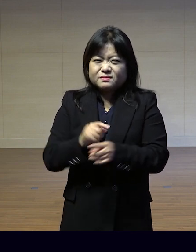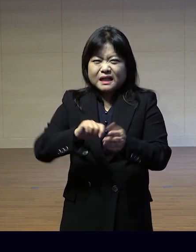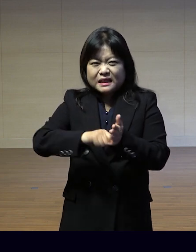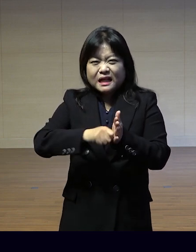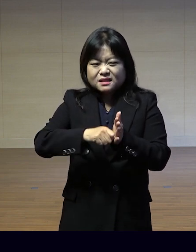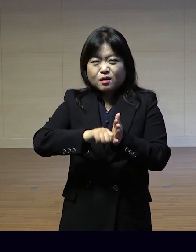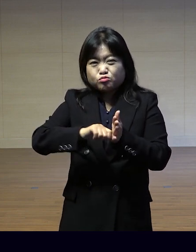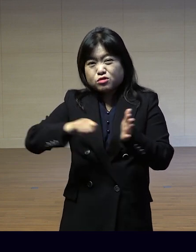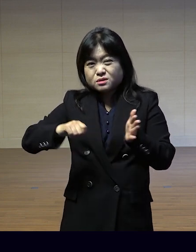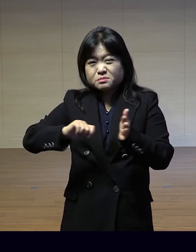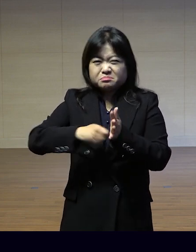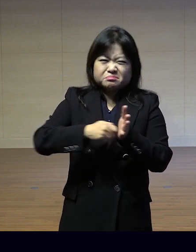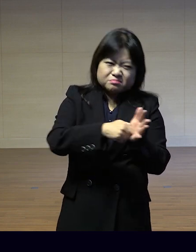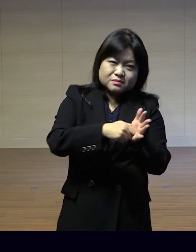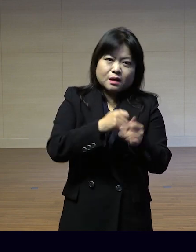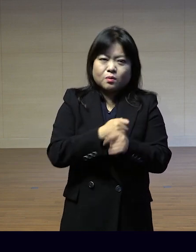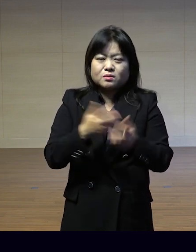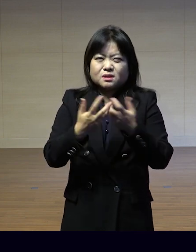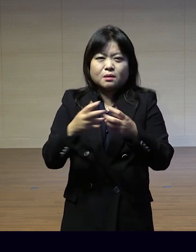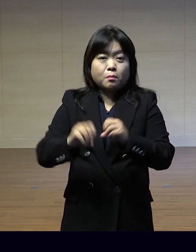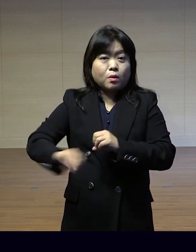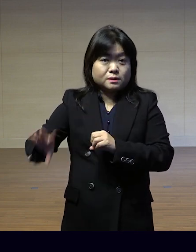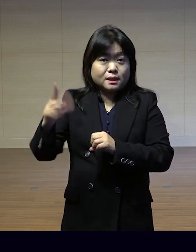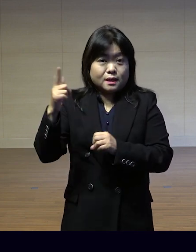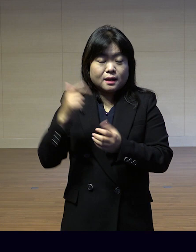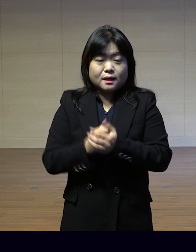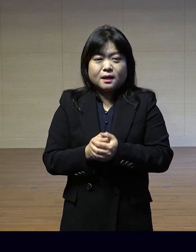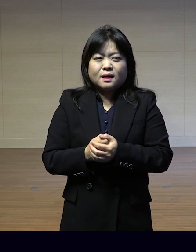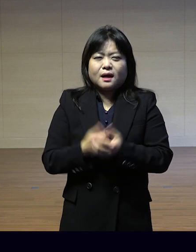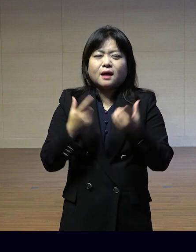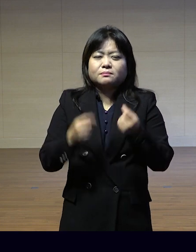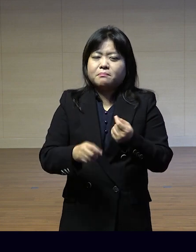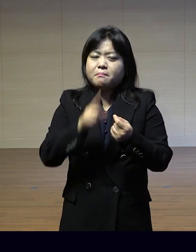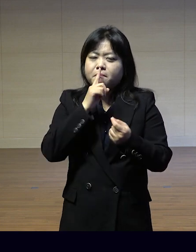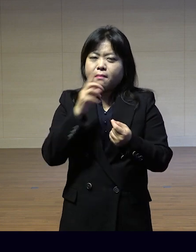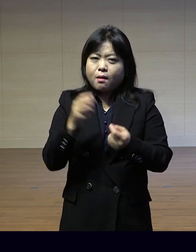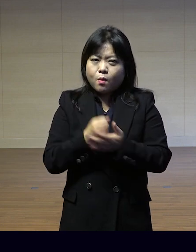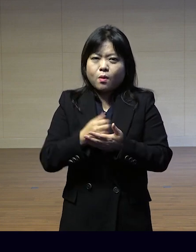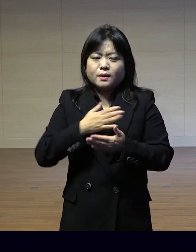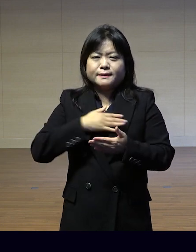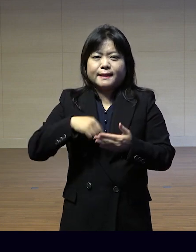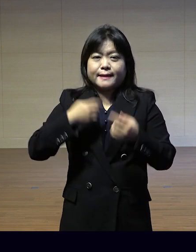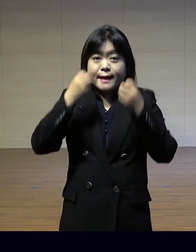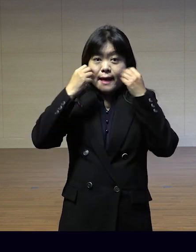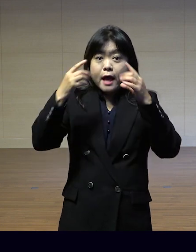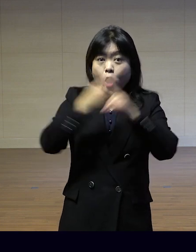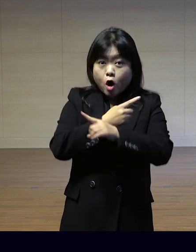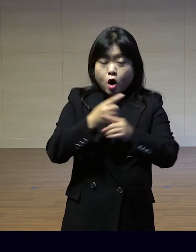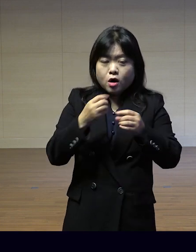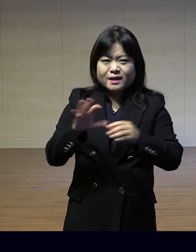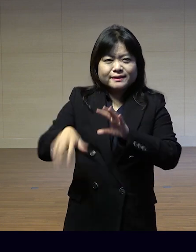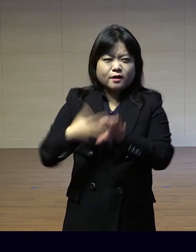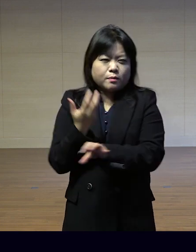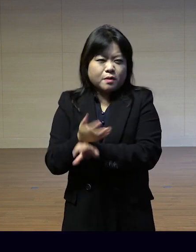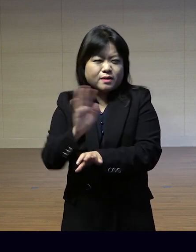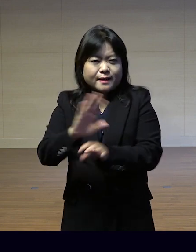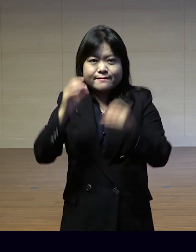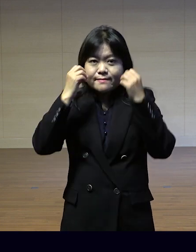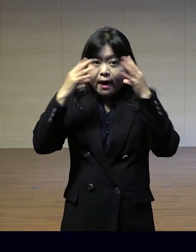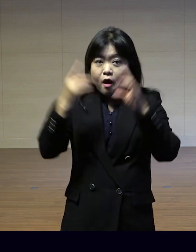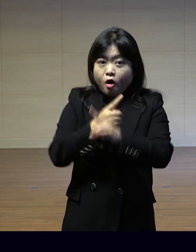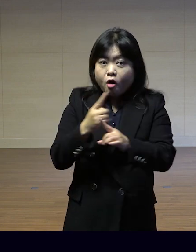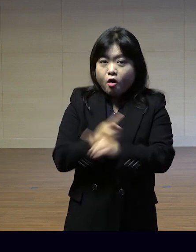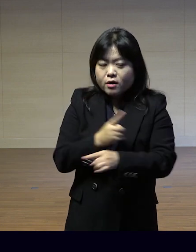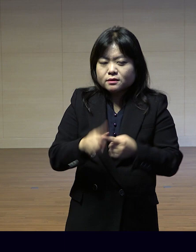나사를 끼워주고 하지 기계 자체를 없애지는 않는다. 라는 표현으로 자기의 개혁적인 사상을 혁명이 아닌 개혁을